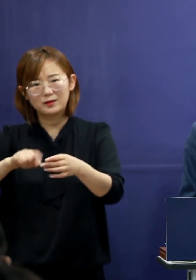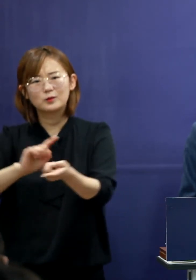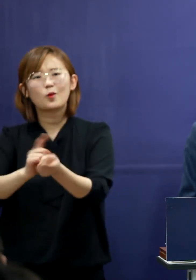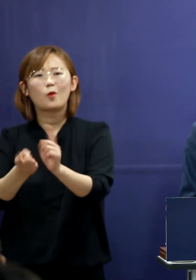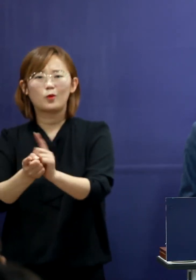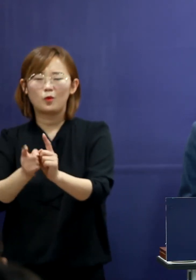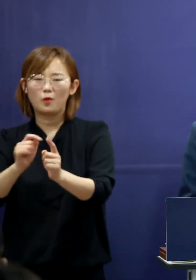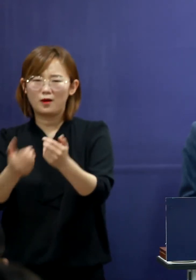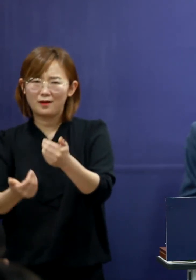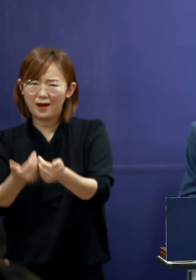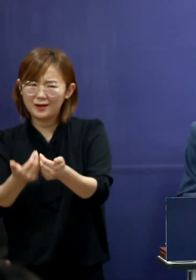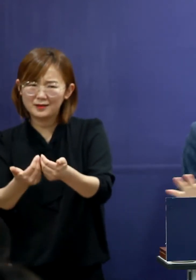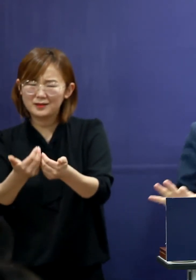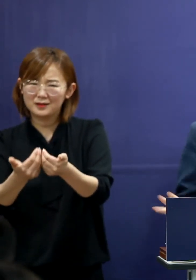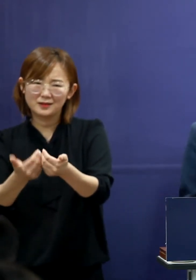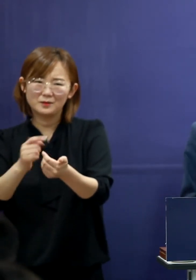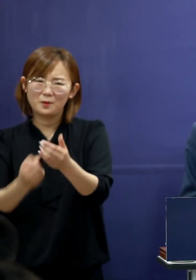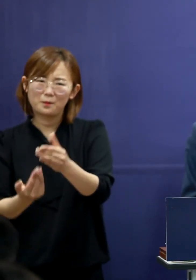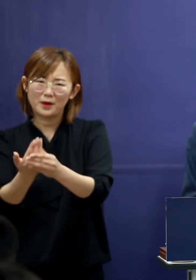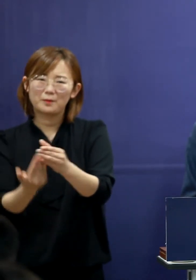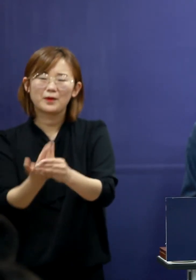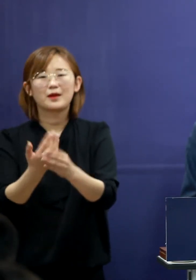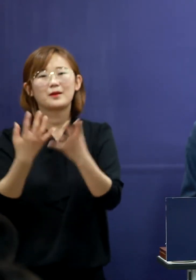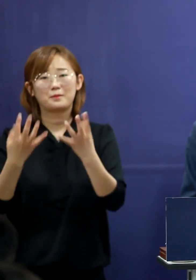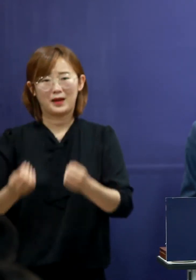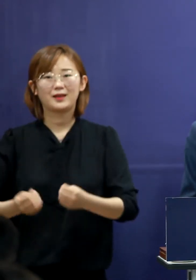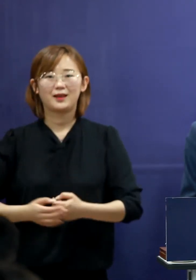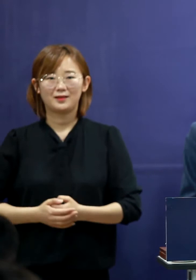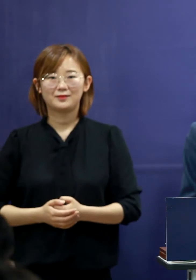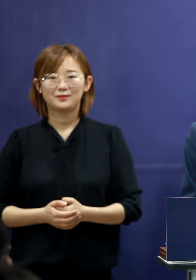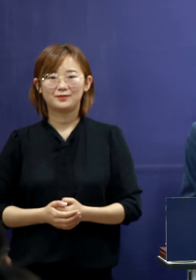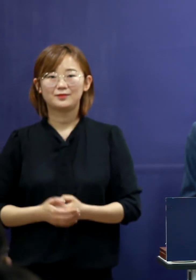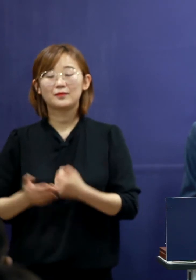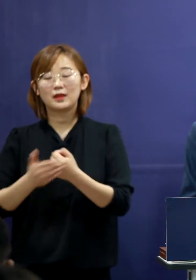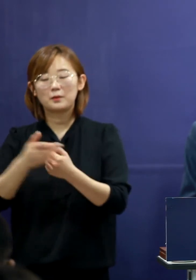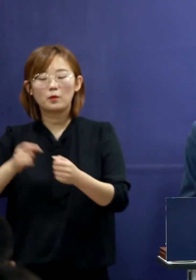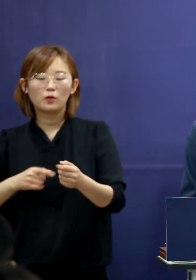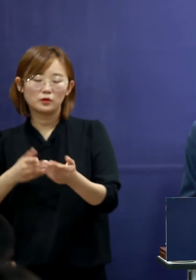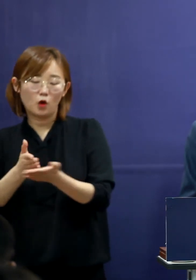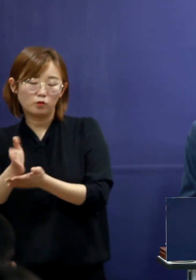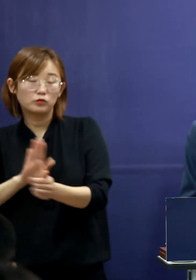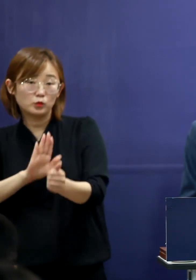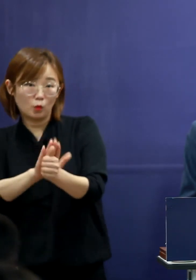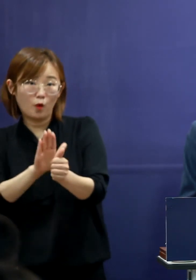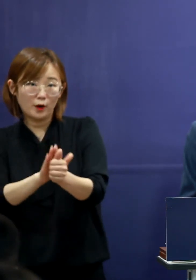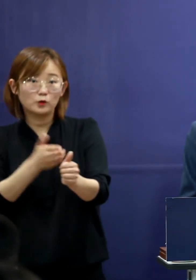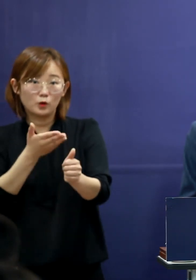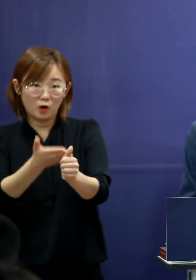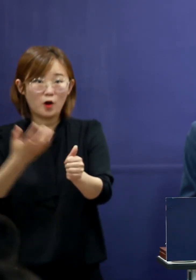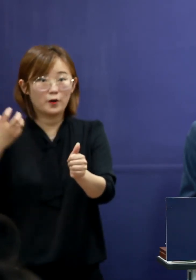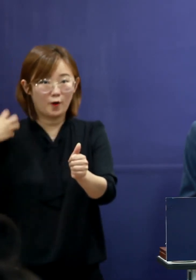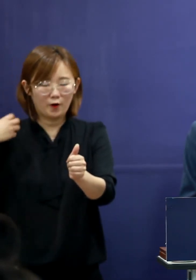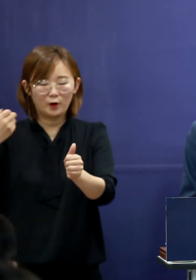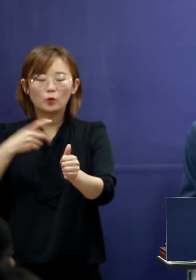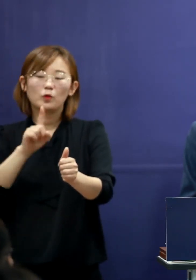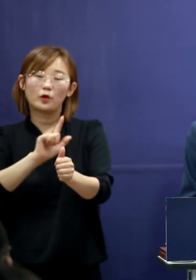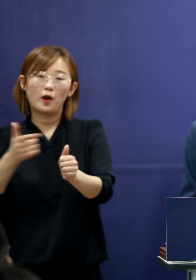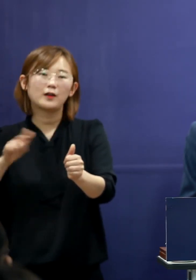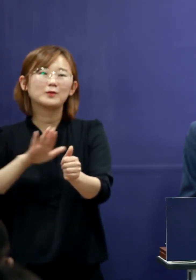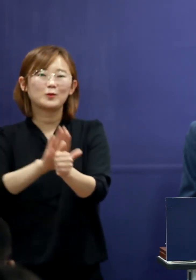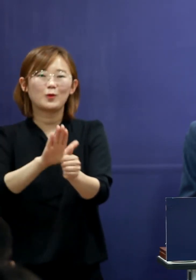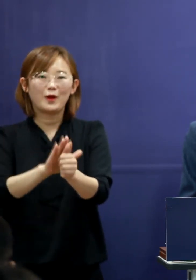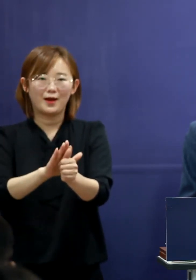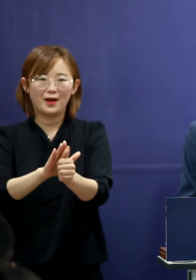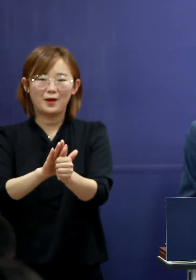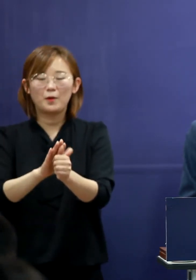수가 있고 그래서 이런 부분에 대해서는 컨설팅도 하고 그런 또 지원도 해주는